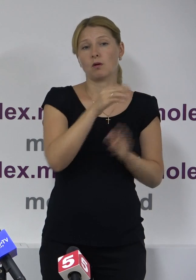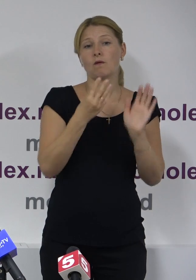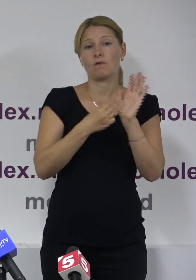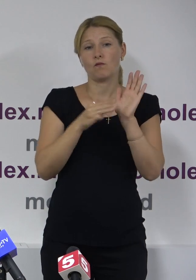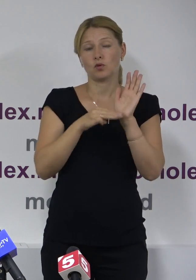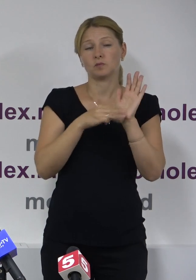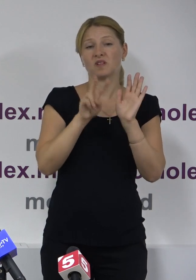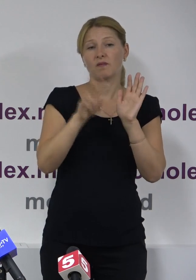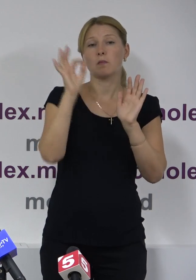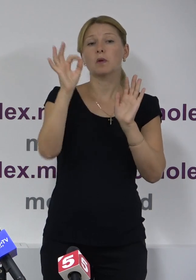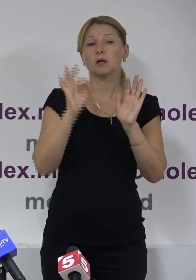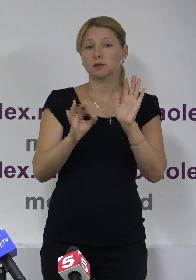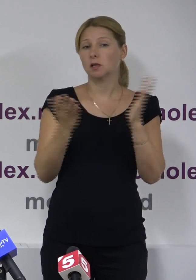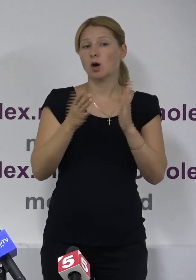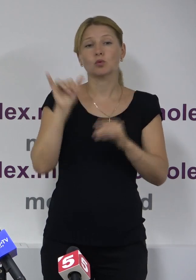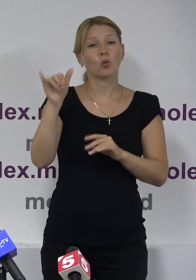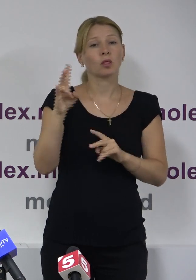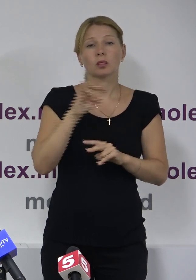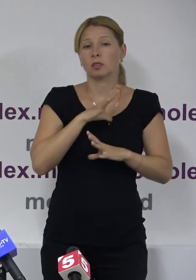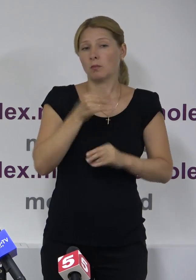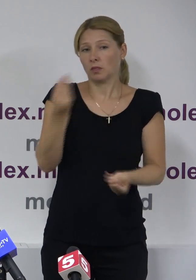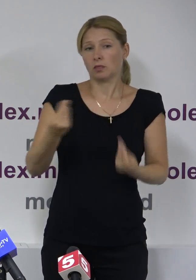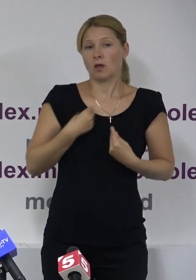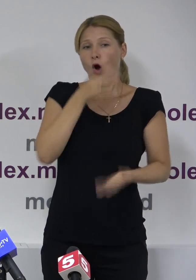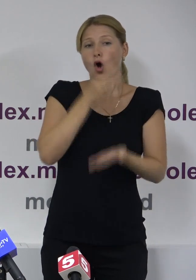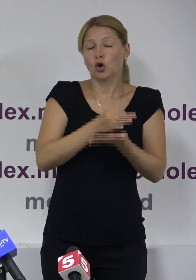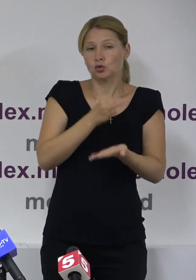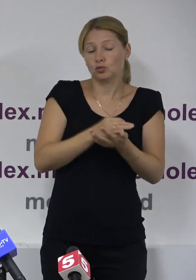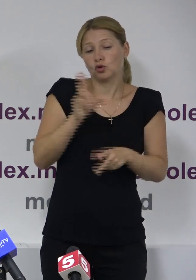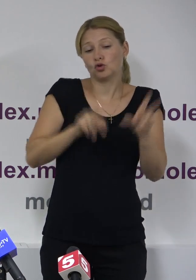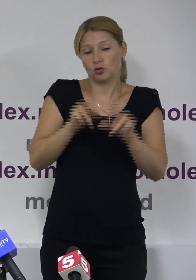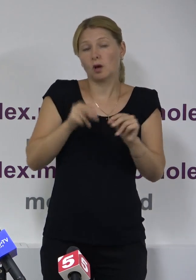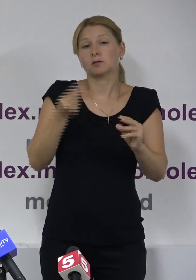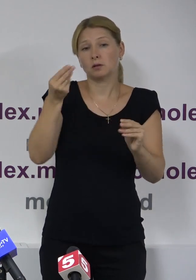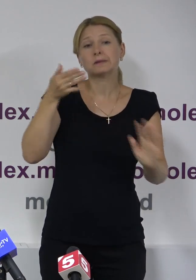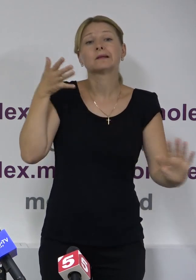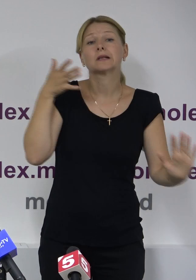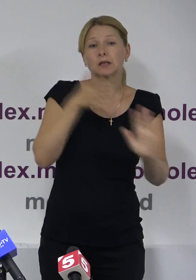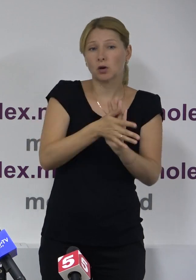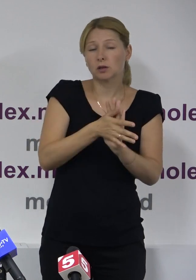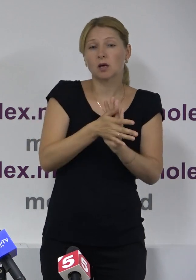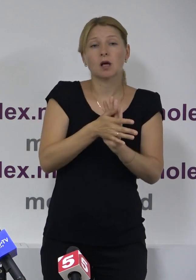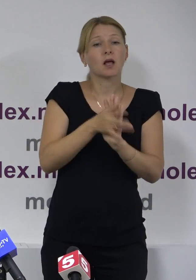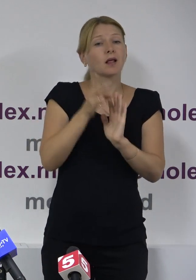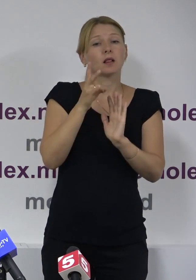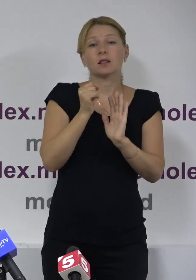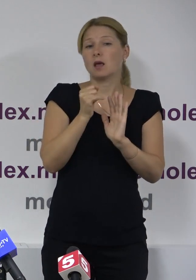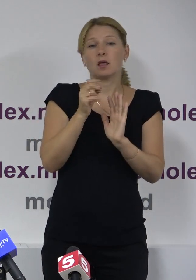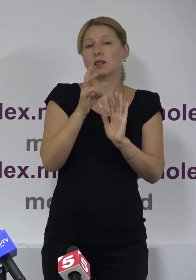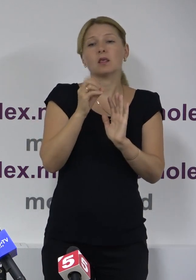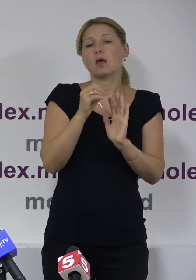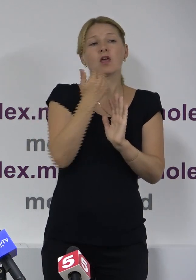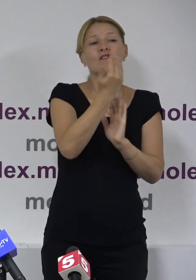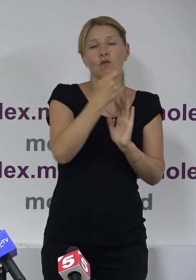din cheltuielile neraportate de partidele politice ca fiind cheltuieli pe care le-au efectuat partidele afiliate lui Ilan